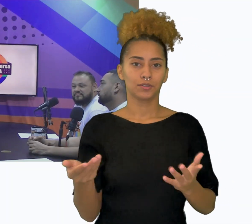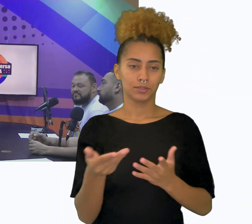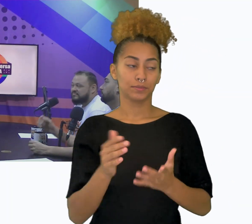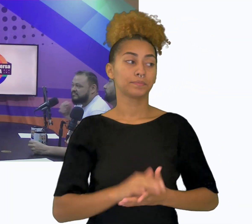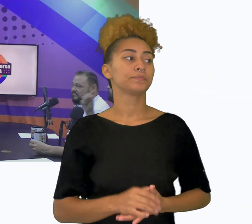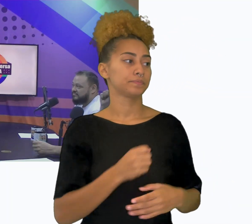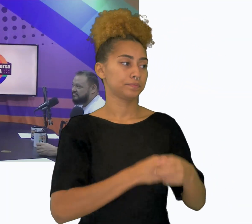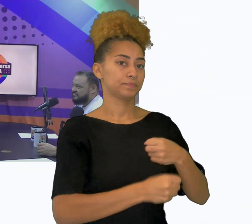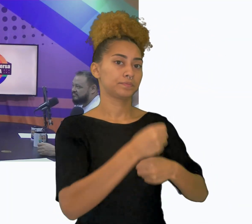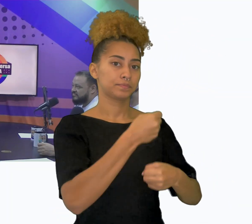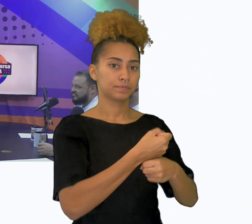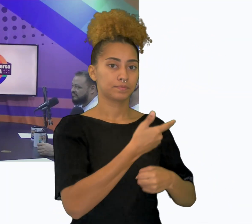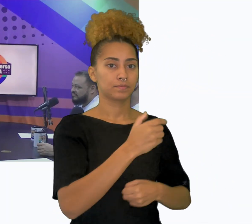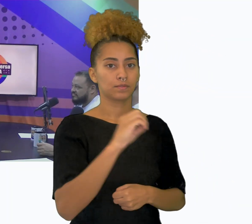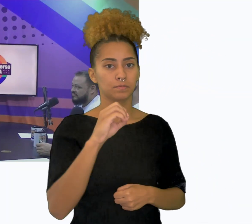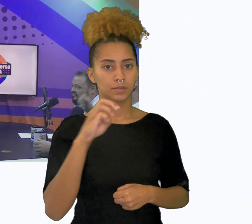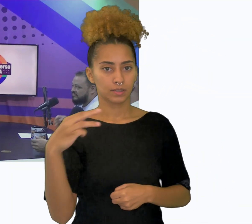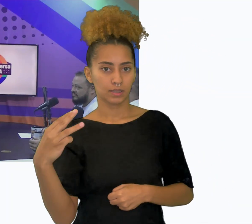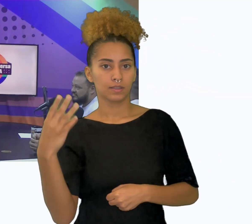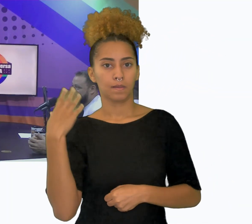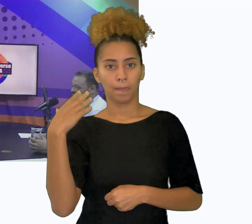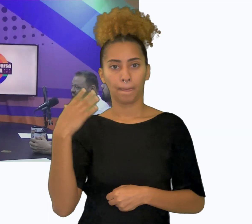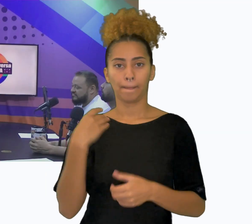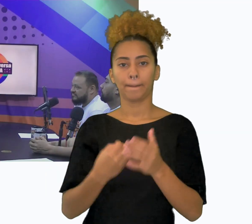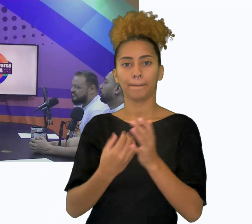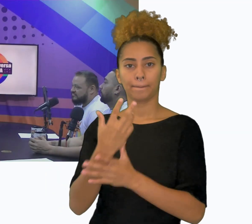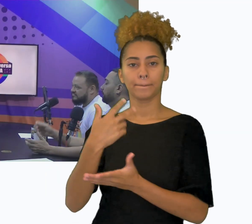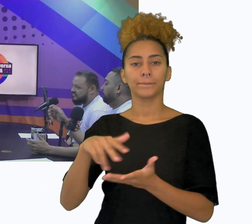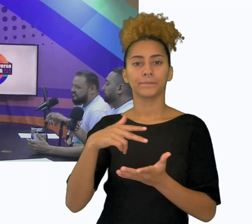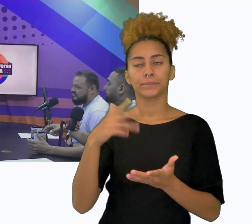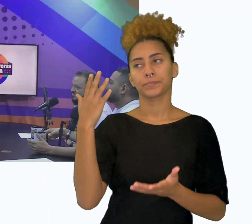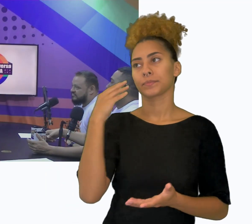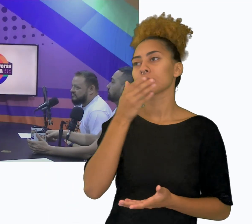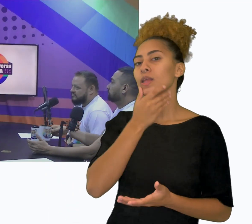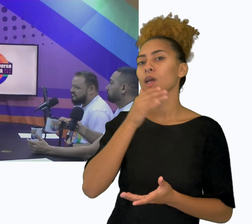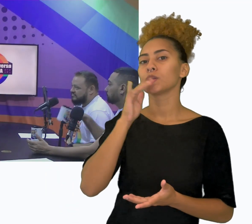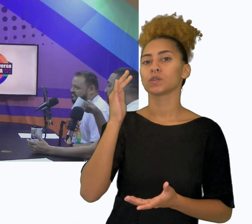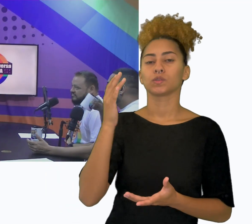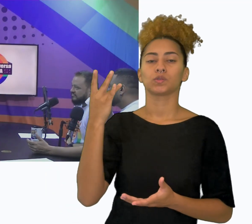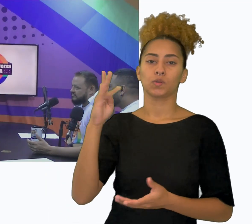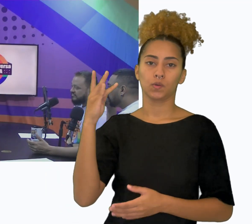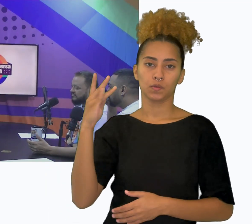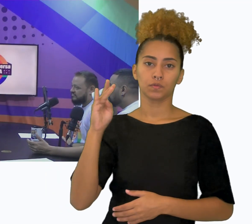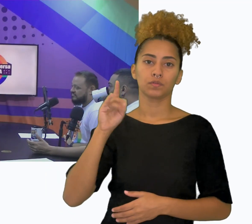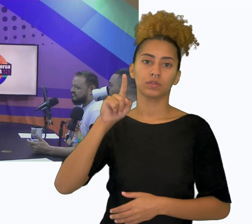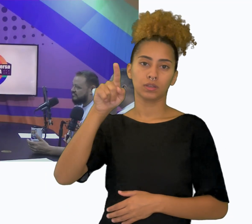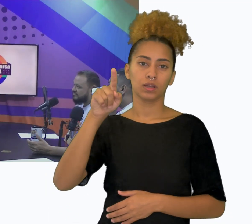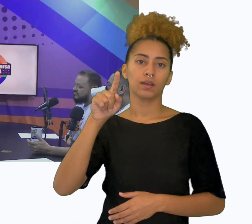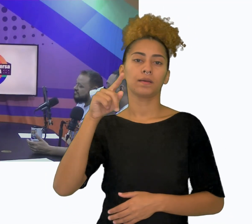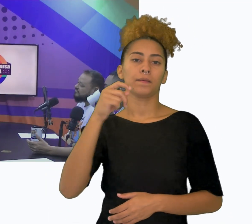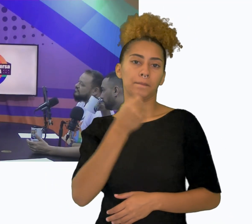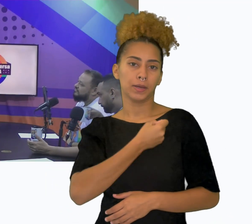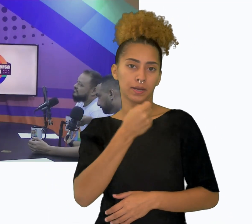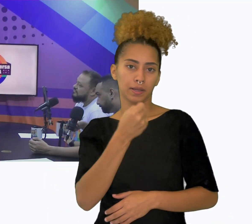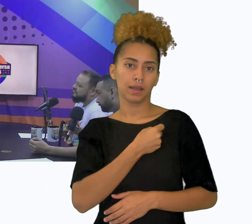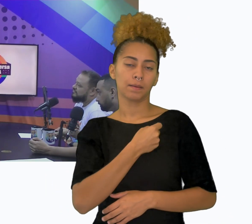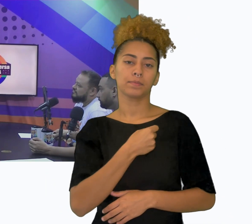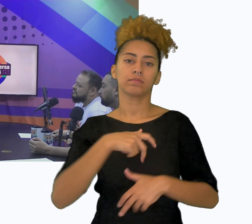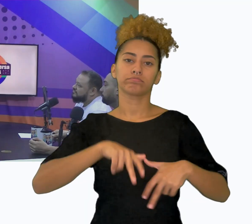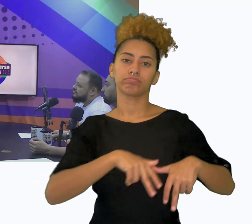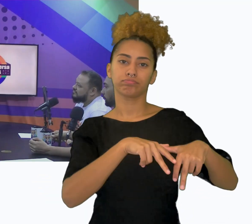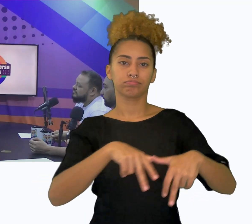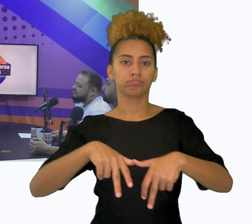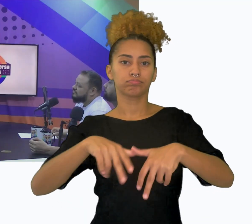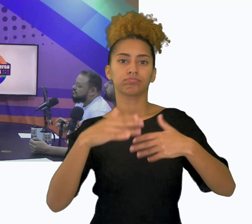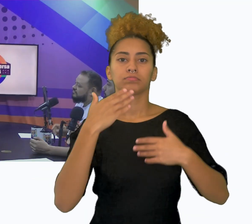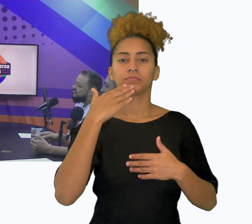Em 2003, eu entrei com a quadrilha que eu era coreógrafo, já tinha sido noivo na tradição junina lá no ginásio da Parangaba, trazendo eles de mão dadas. Eu